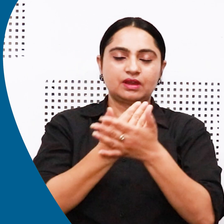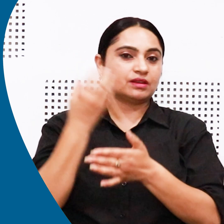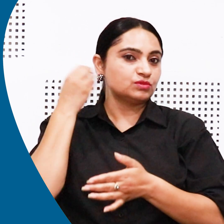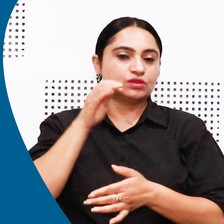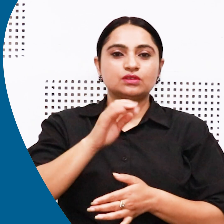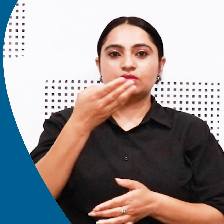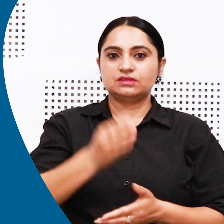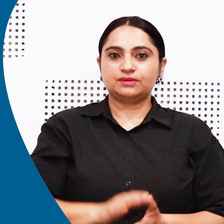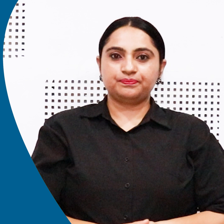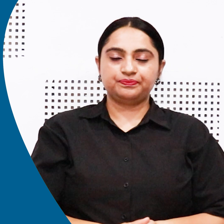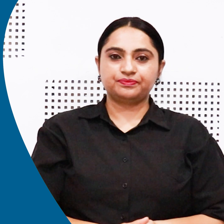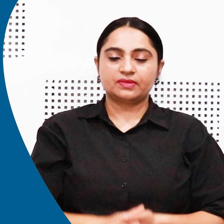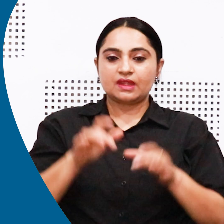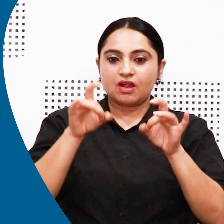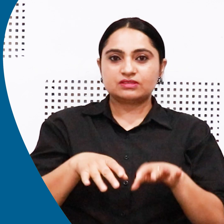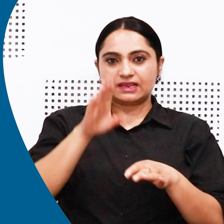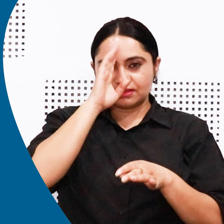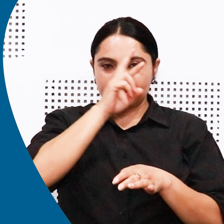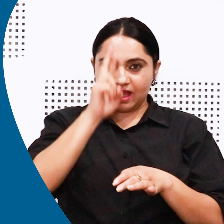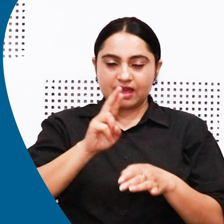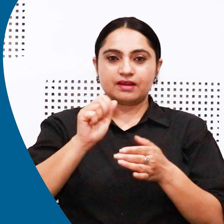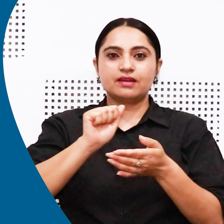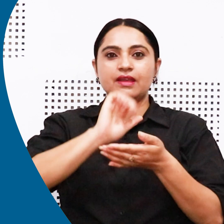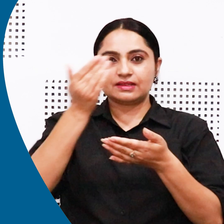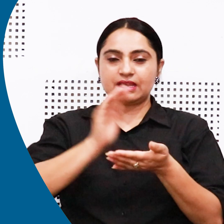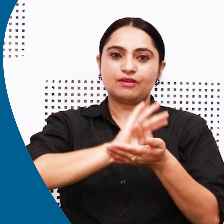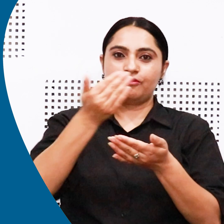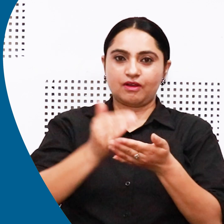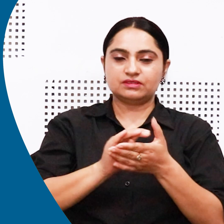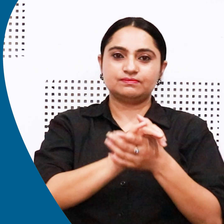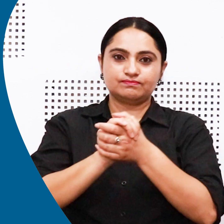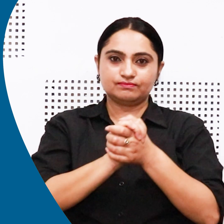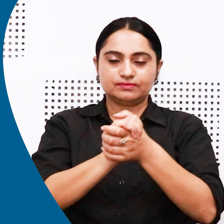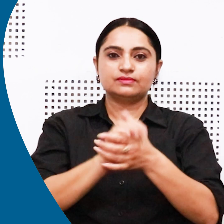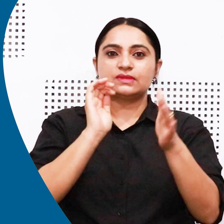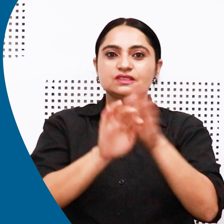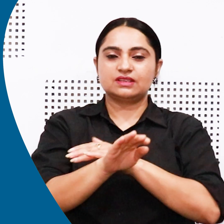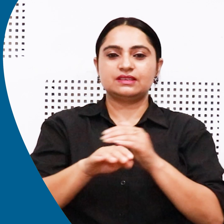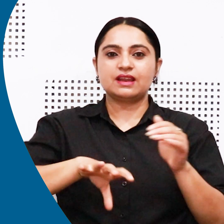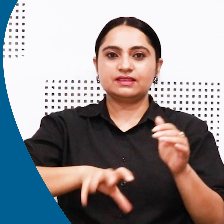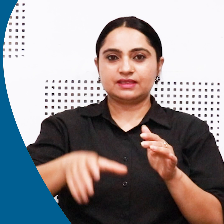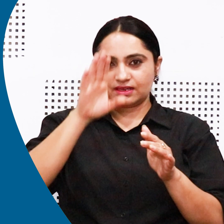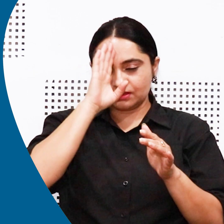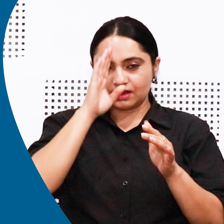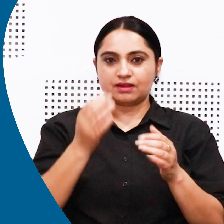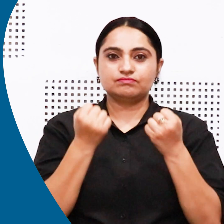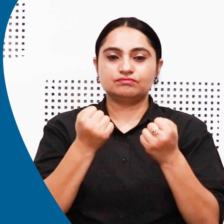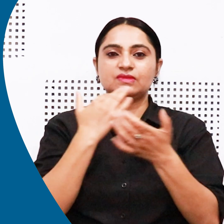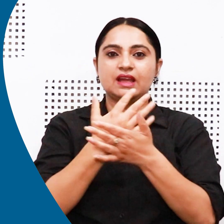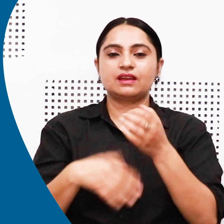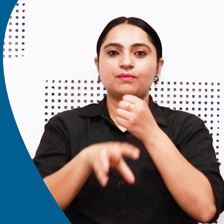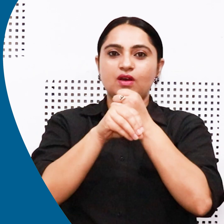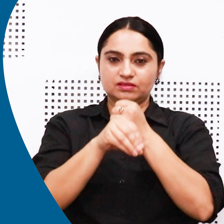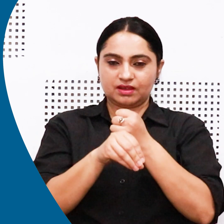सुन्न सकिन्छ। अस्ट्रेलिया सरकार र द एसिया फाउन्डेसनको साझेदारीमा सञ्चालित स्थानीय सरकार सबलीकरण